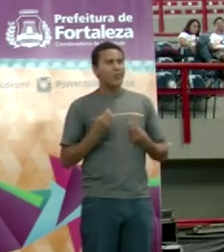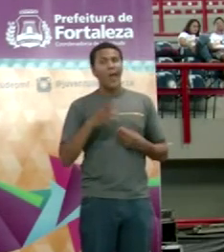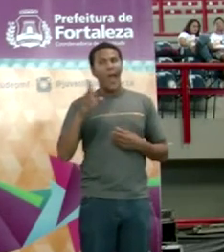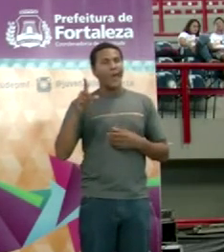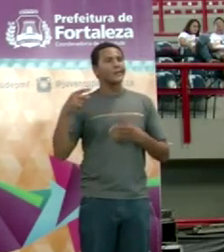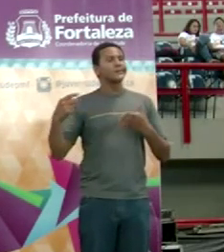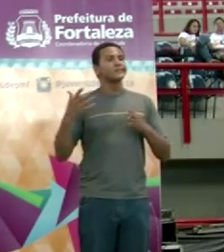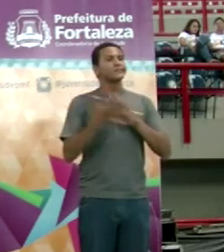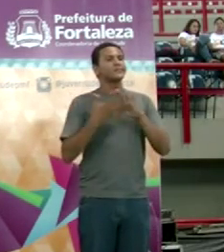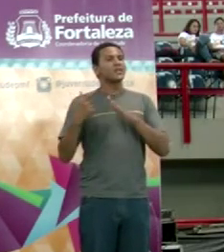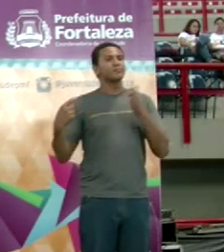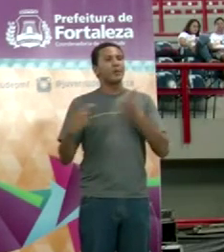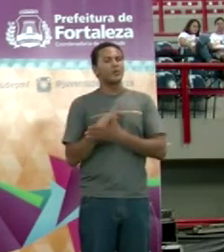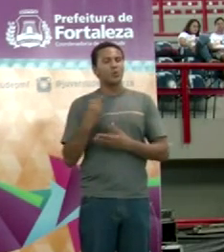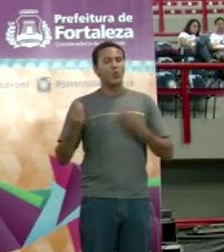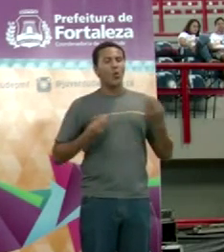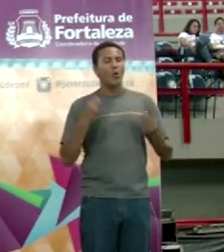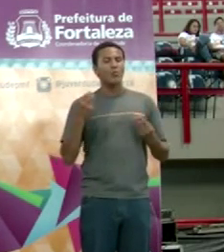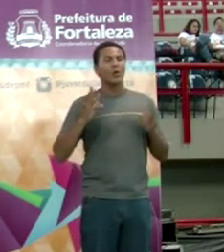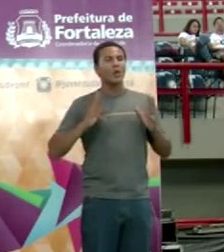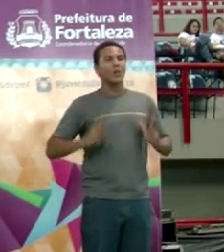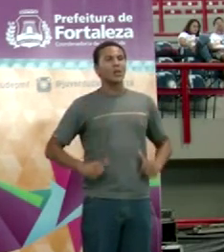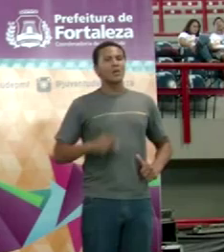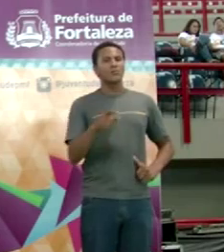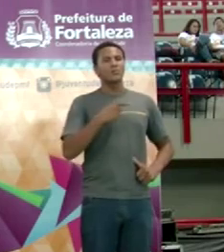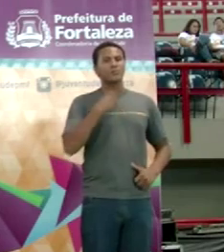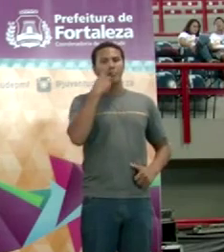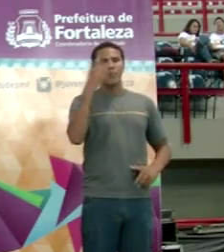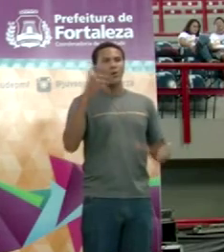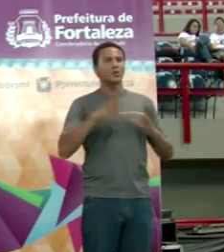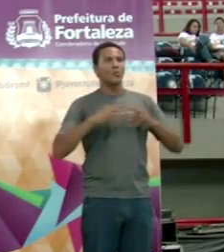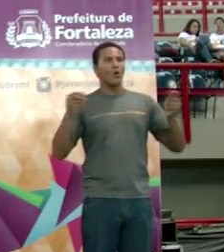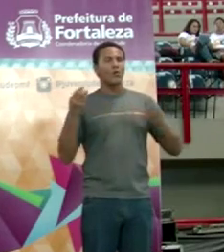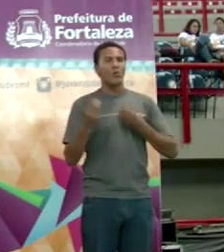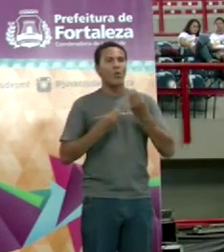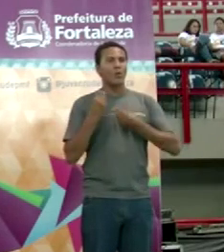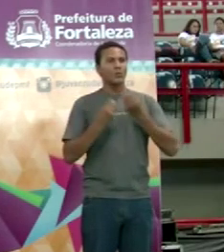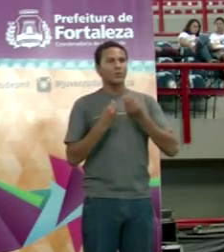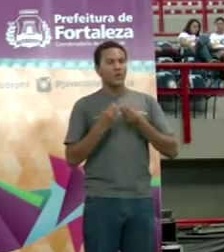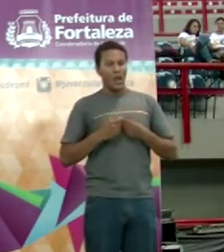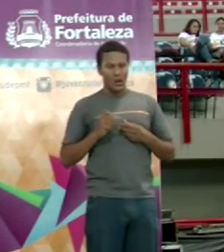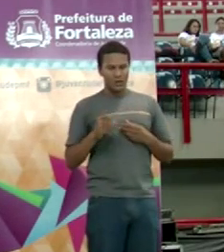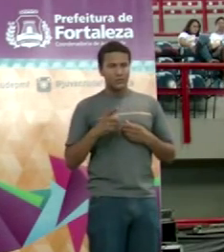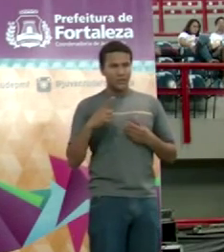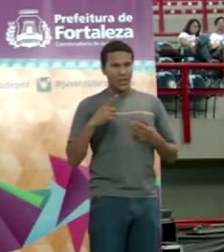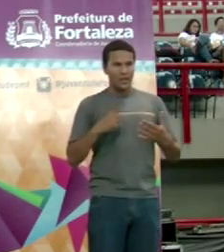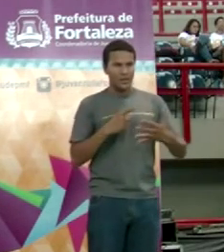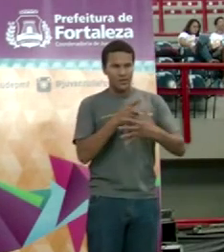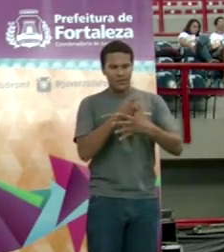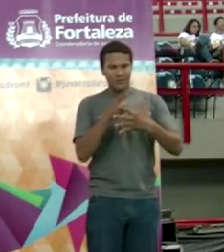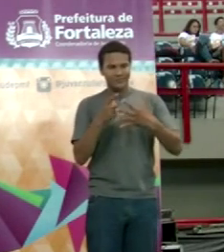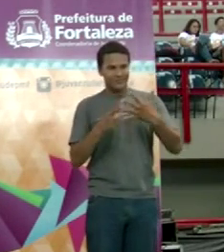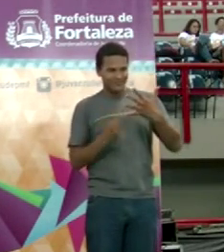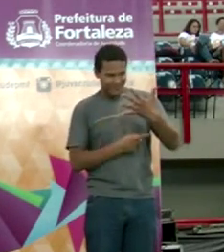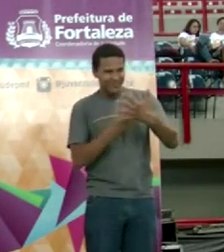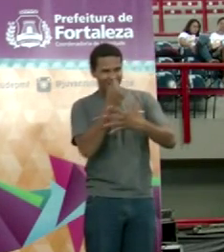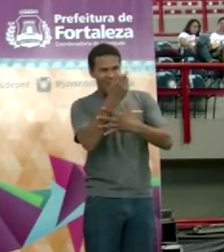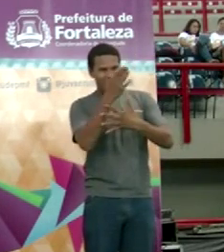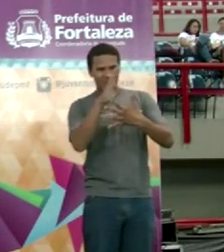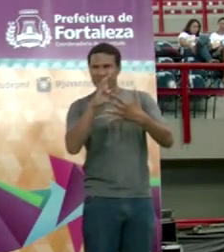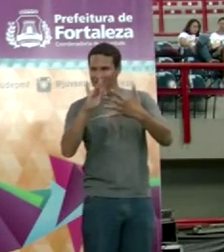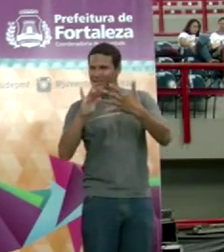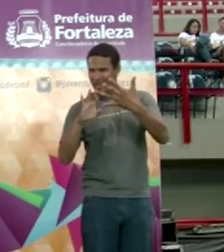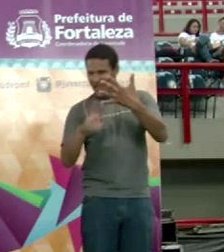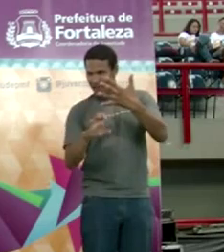geladeira para tirar o cheiro desagradável do peixe. Aí ele dava lá as opções. A resposta correta era limão e